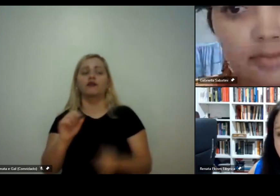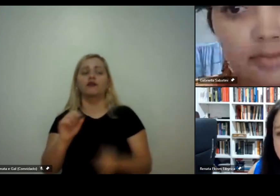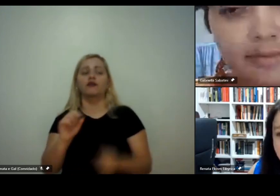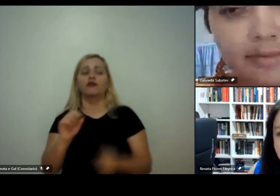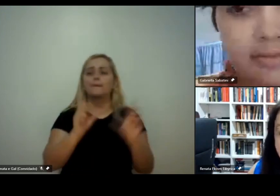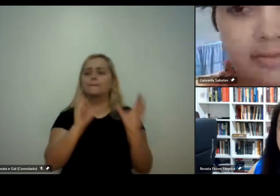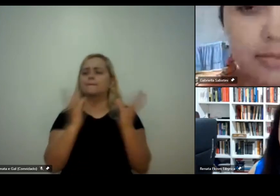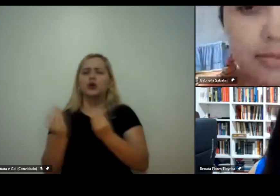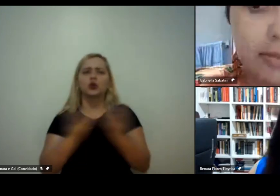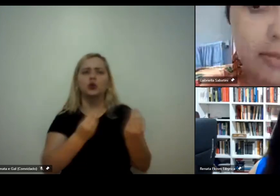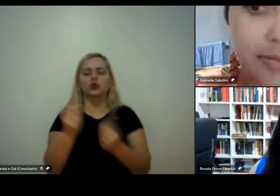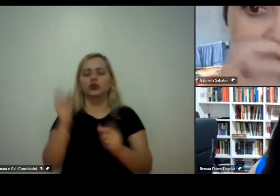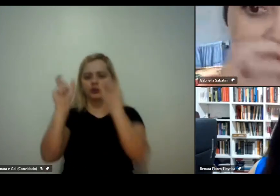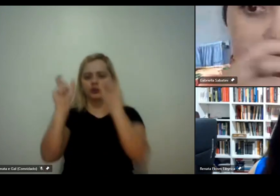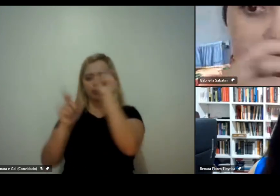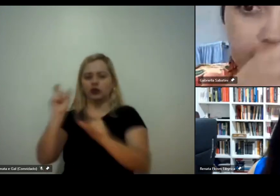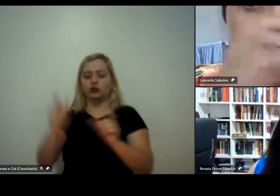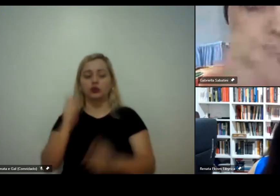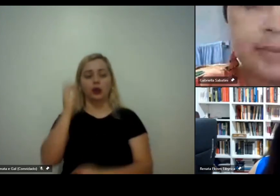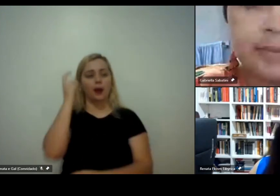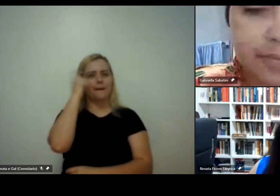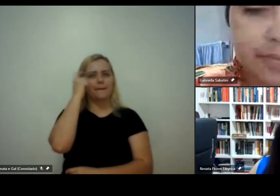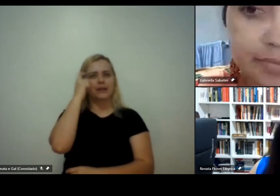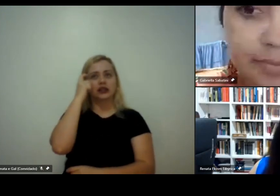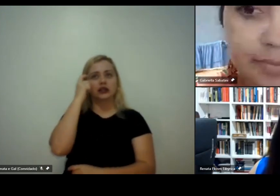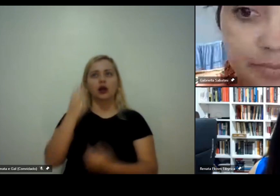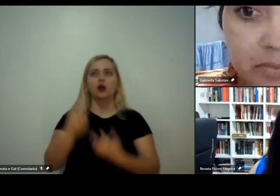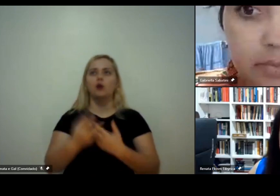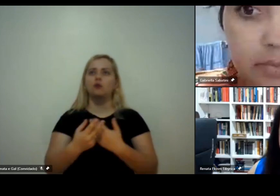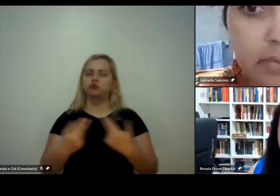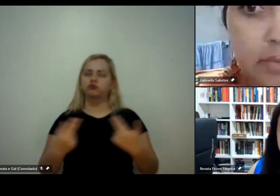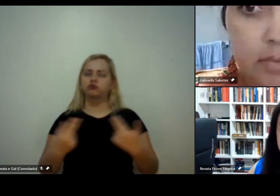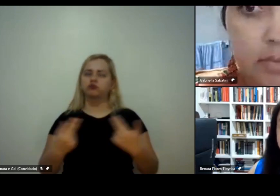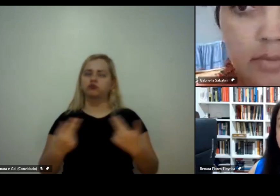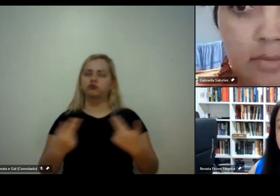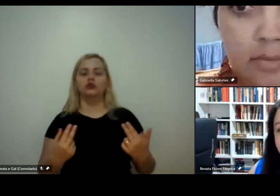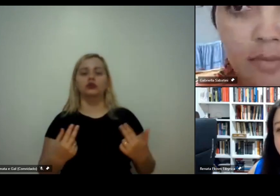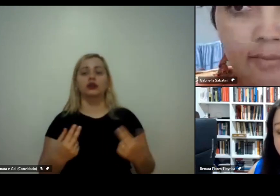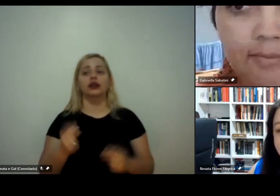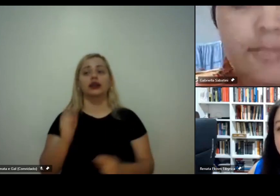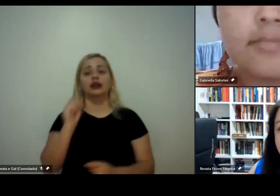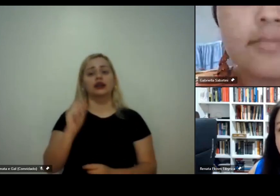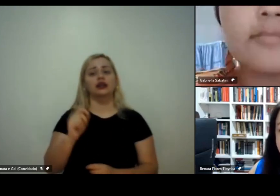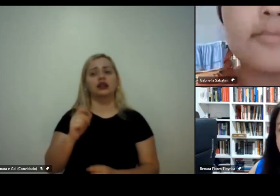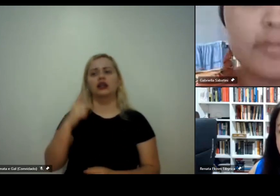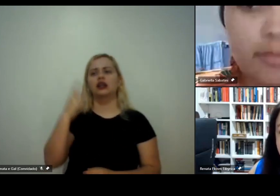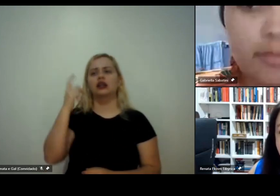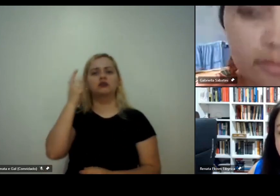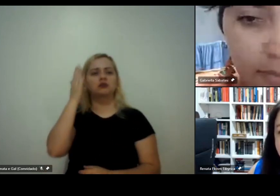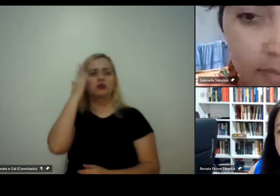pessoas possam refletir sobre várias questões que às vezes as pessoas não se dão conta, né? Eu